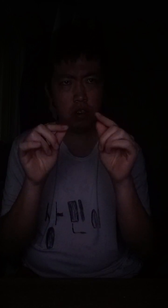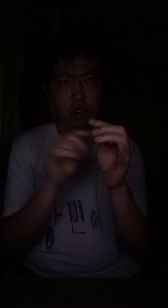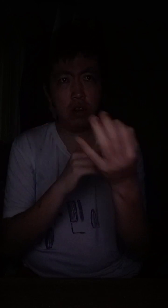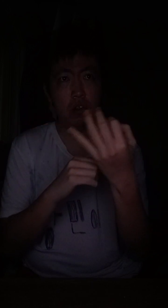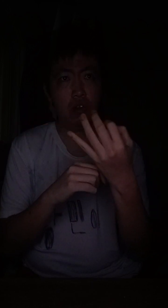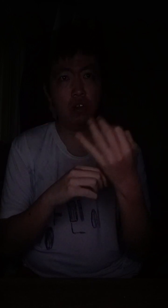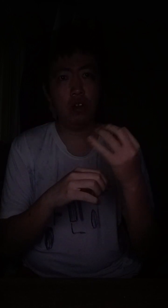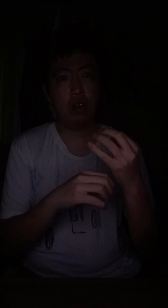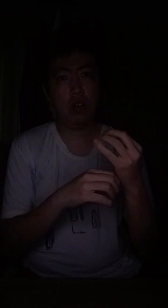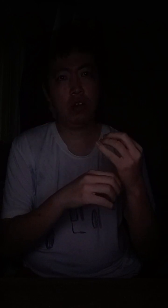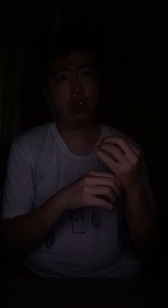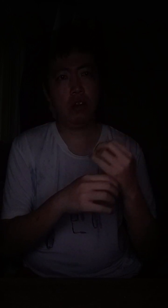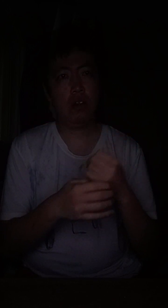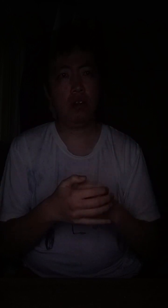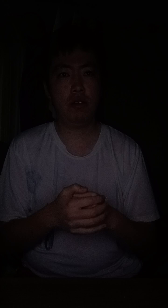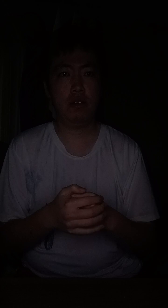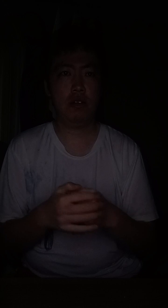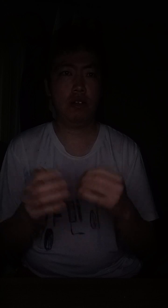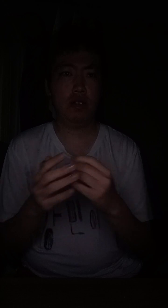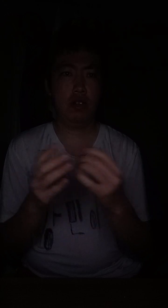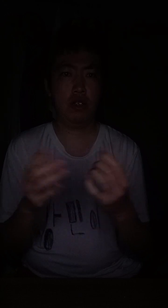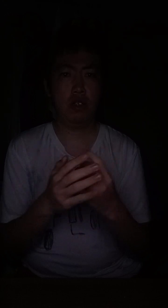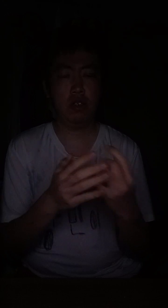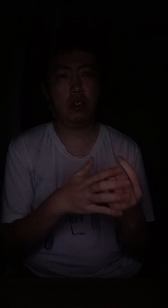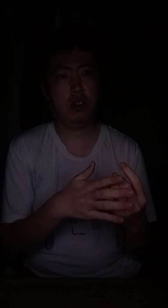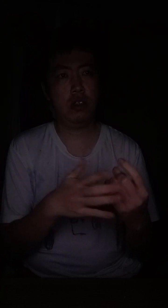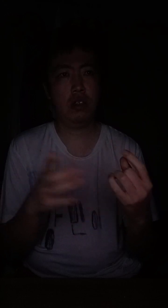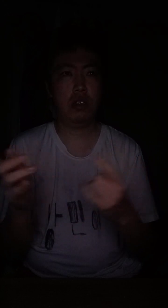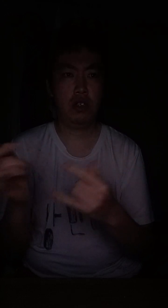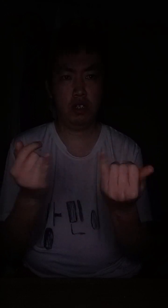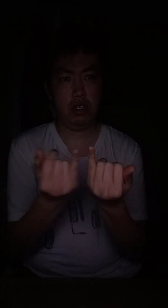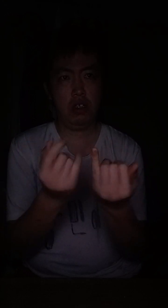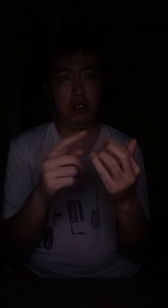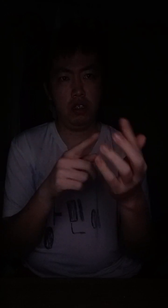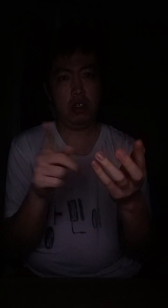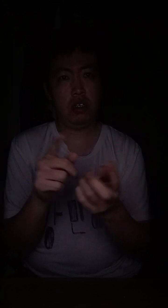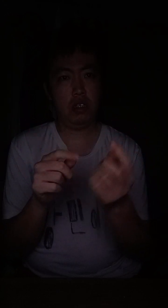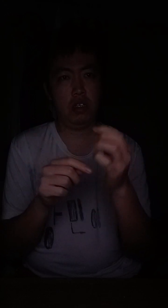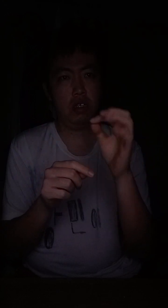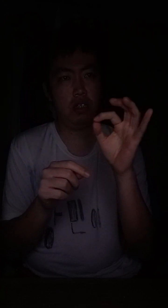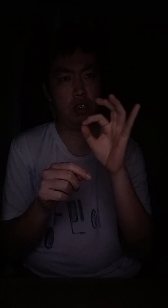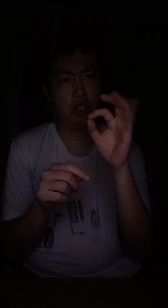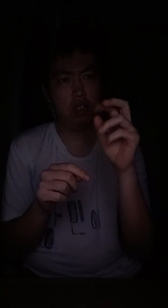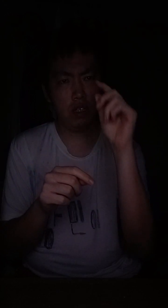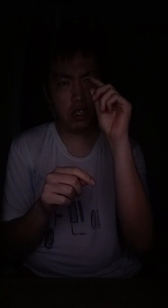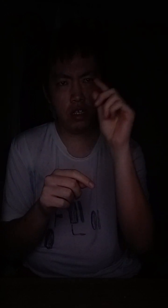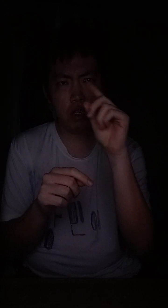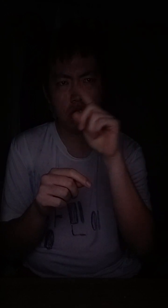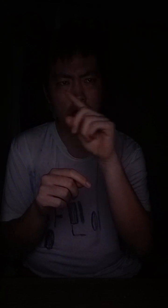휴대전화입니다. 휴대전화 카메라 말고도 측면과 이어폰 단자에 작은 카메라가 하나씩 숨겨져